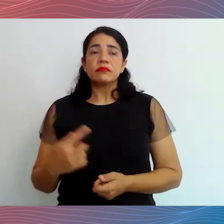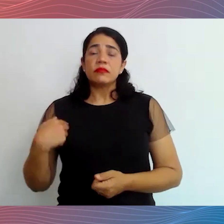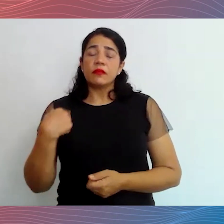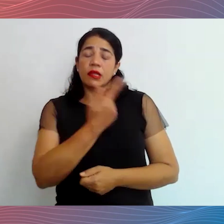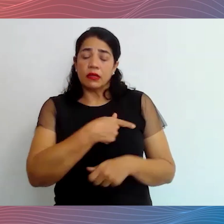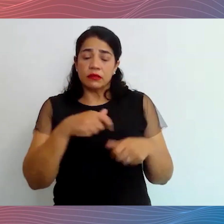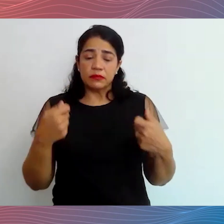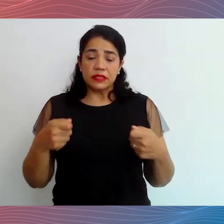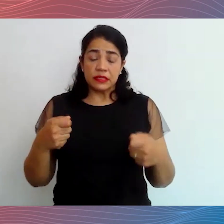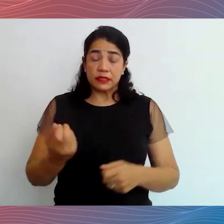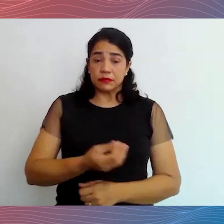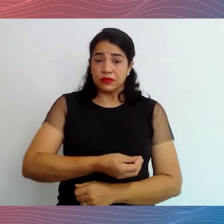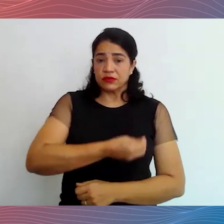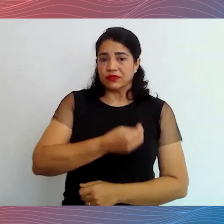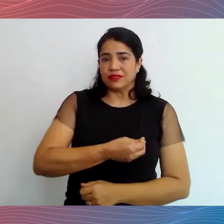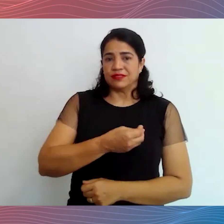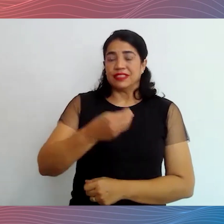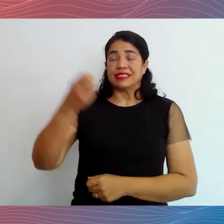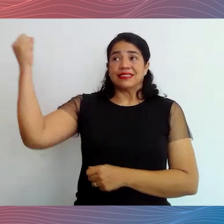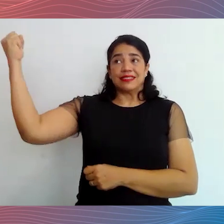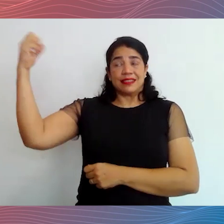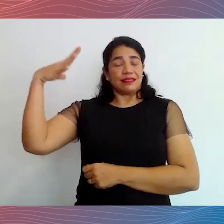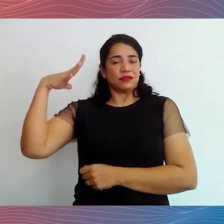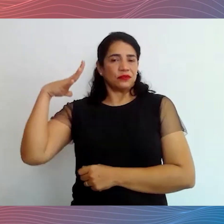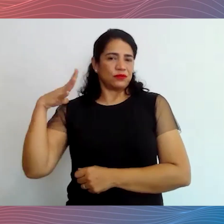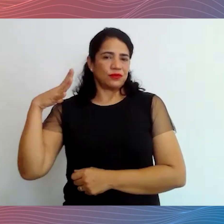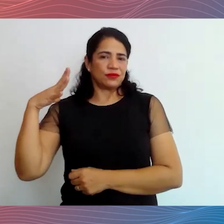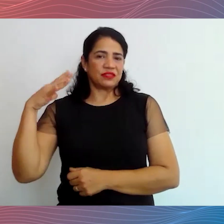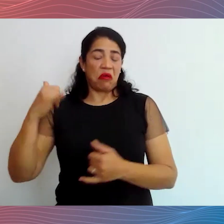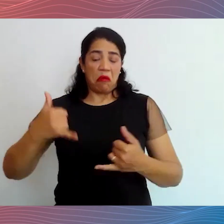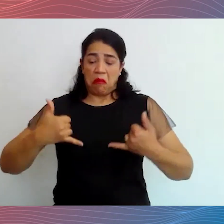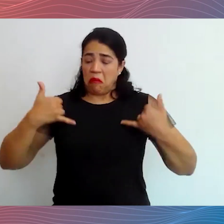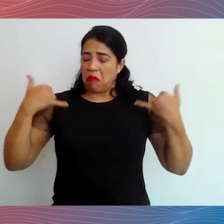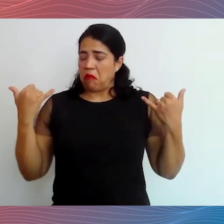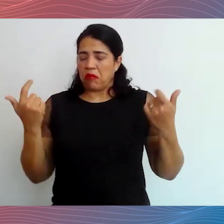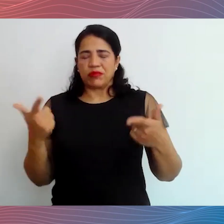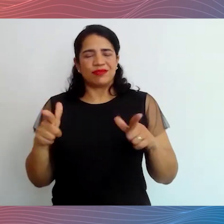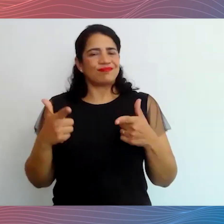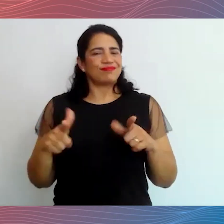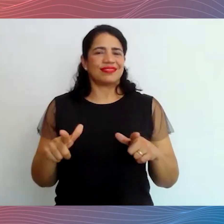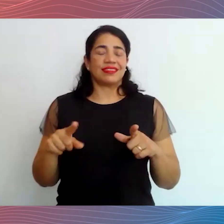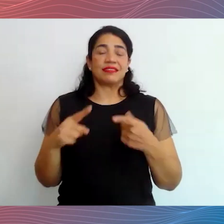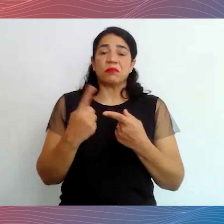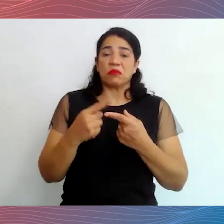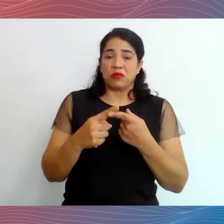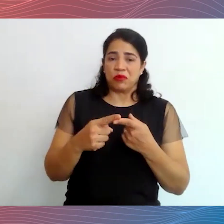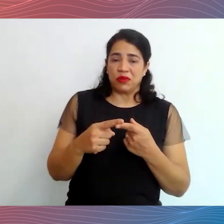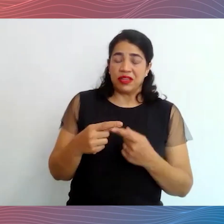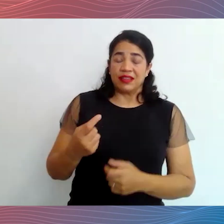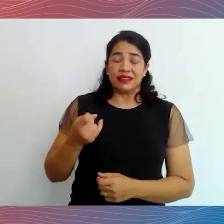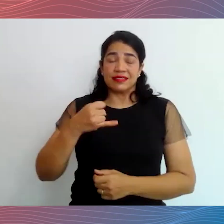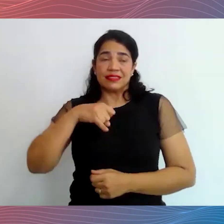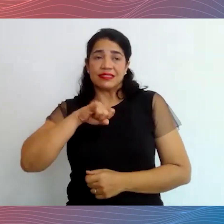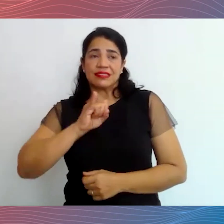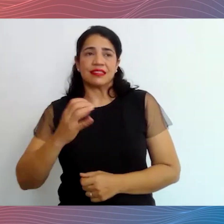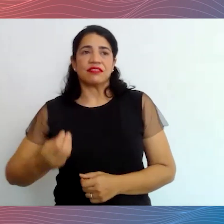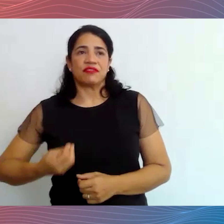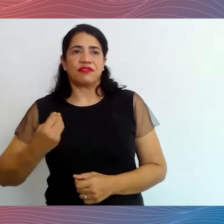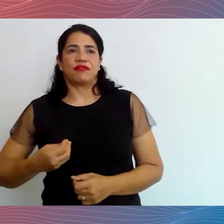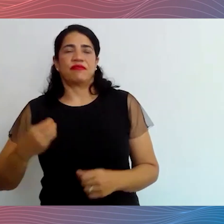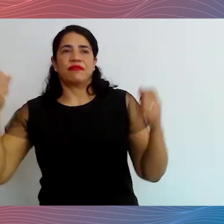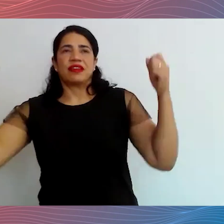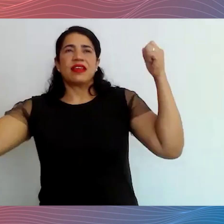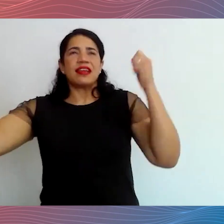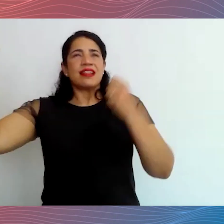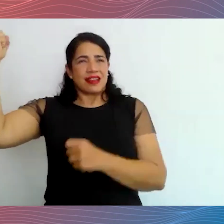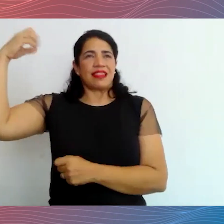nos ensoberbecemos, porque nós na luz conhecemos quem nós somos, e nós conhecemos o Senhor, né? Então, irmãos, essa